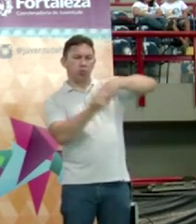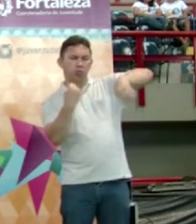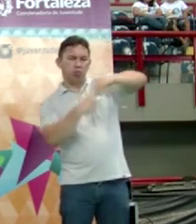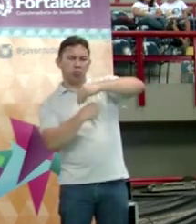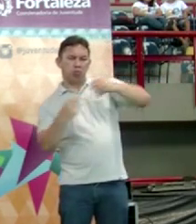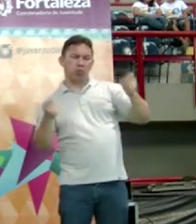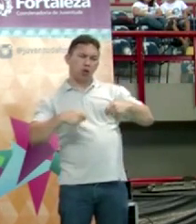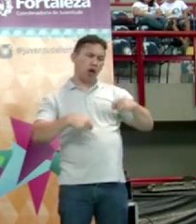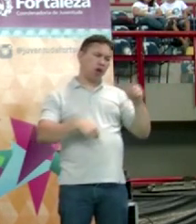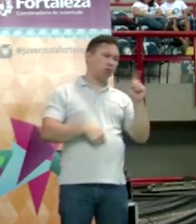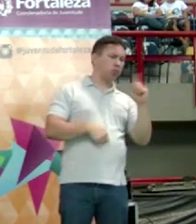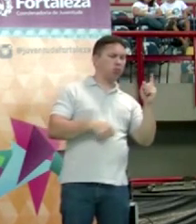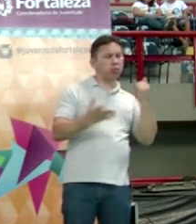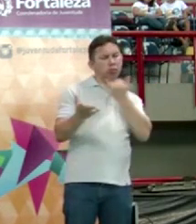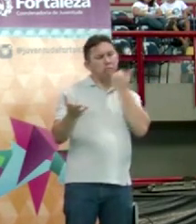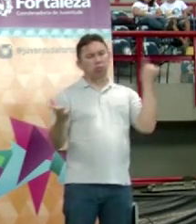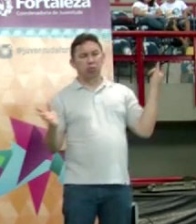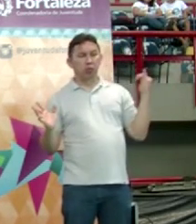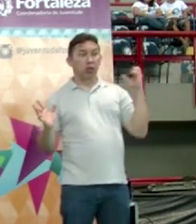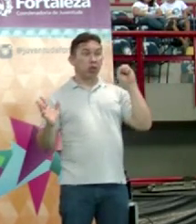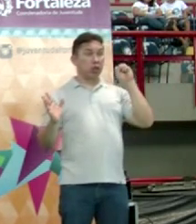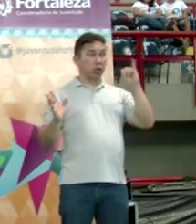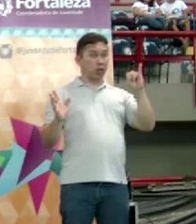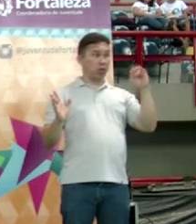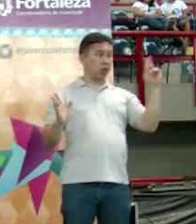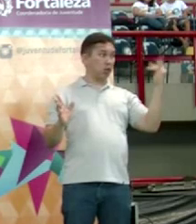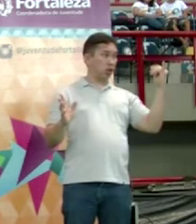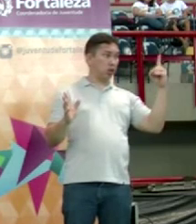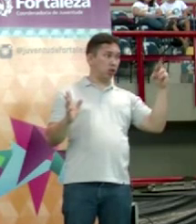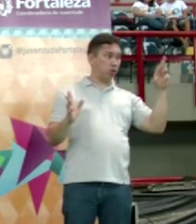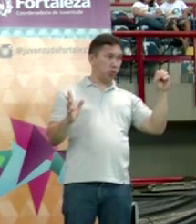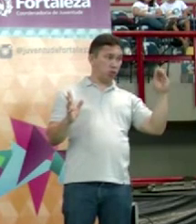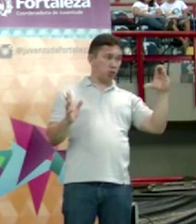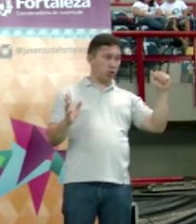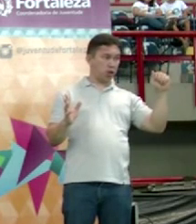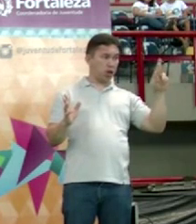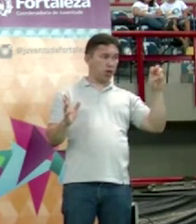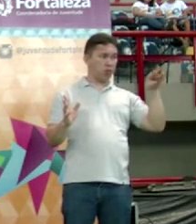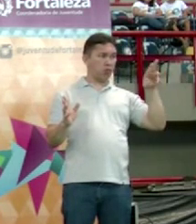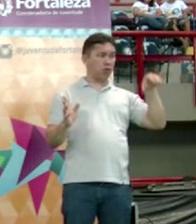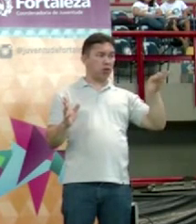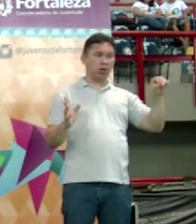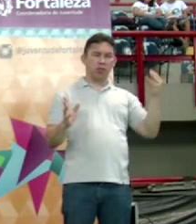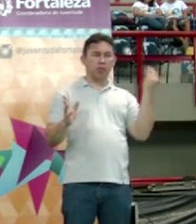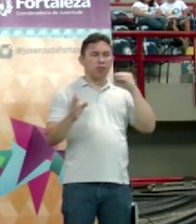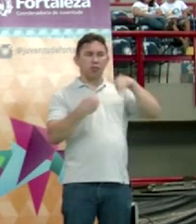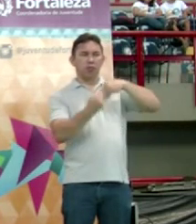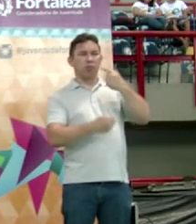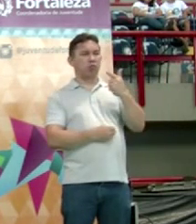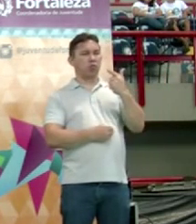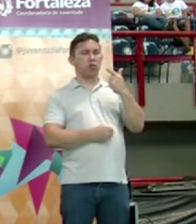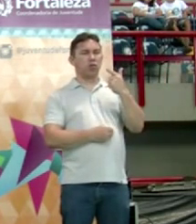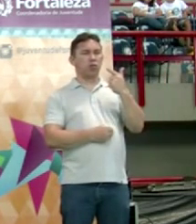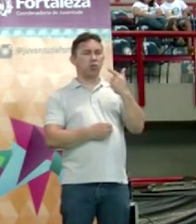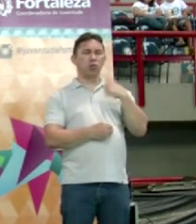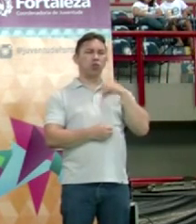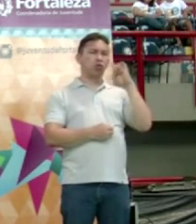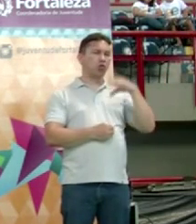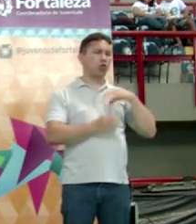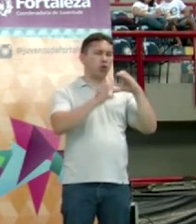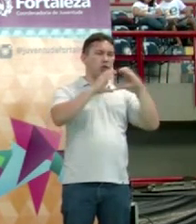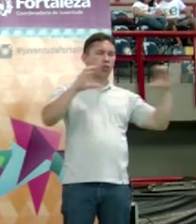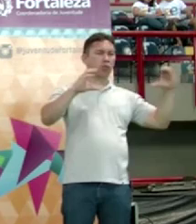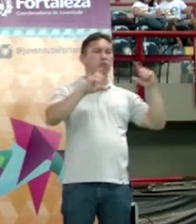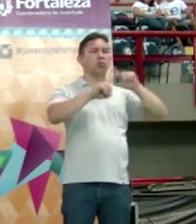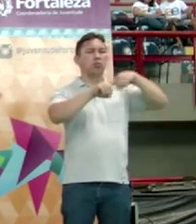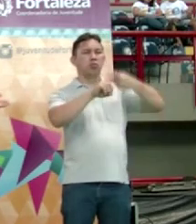cadeias saturadas que não têm heteroátomo. Se for hidrocarboneto, nunca tem heteroátomo, porque hidrocarboneto é somente o